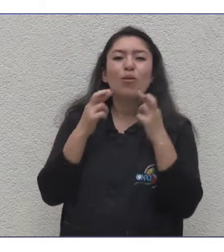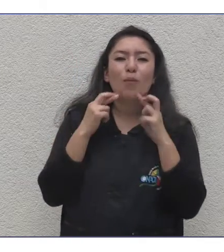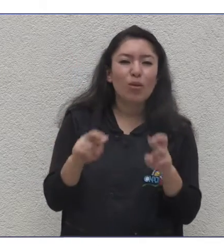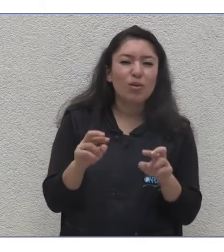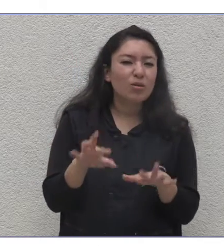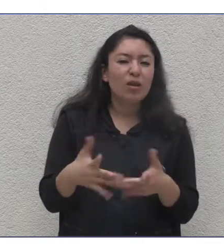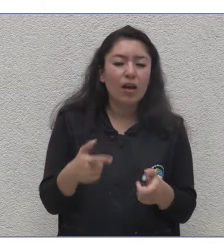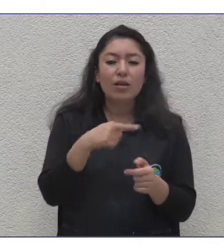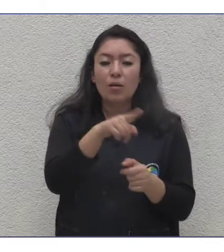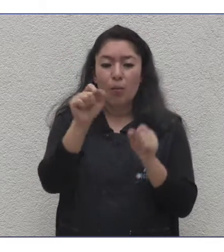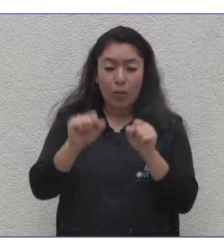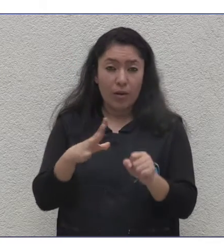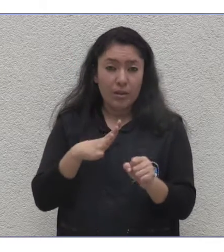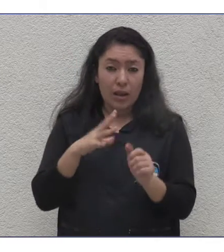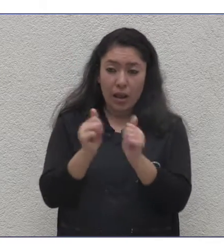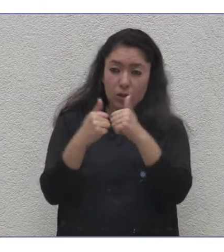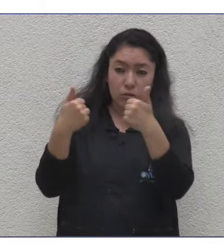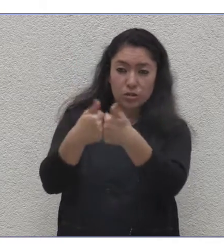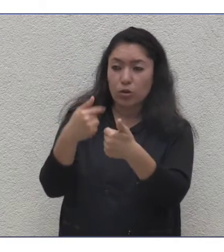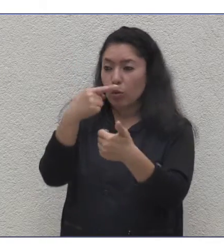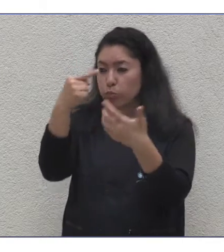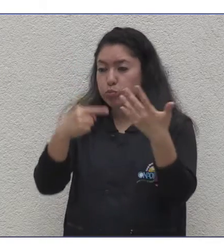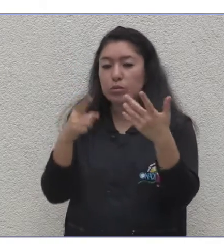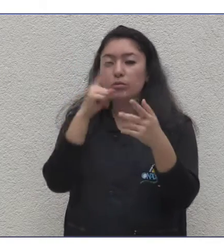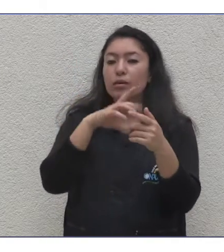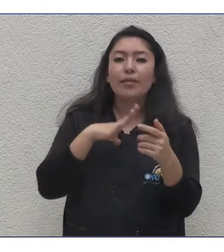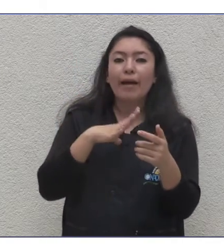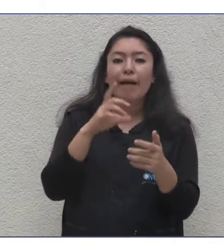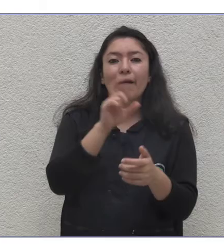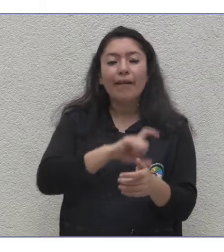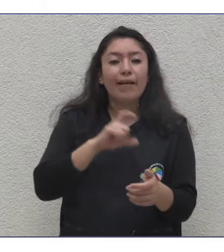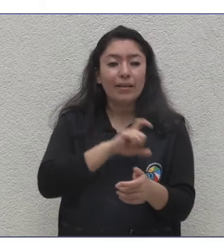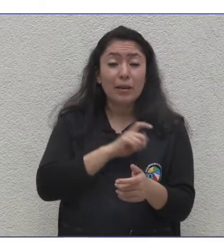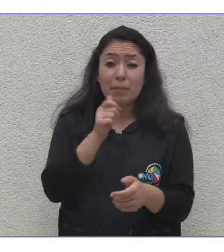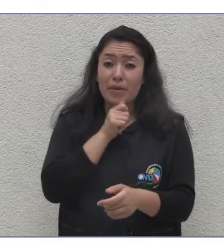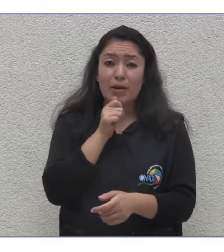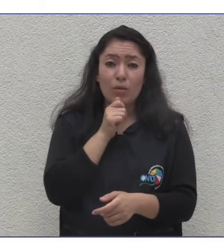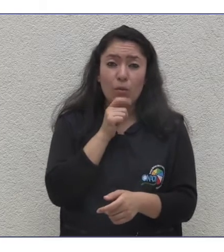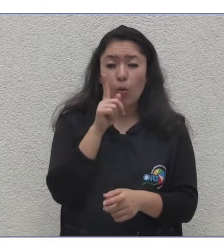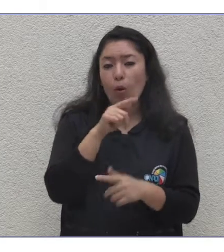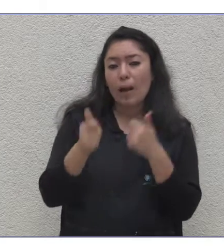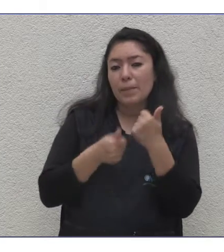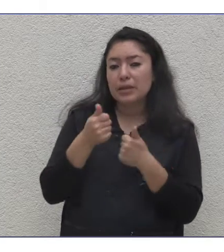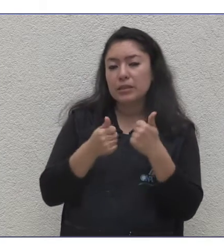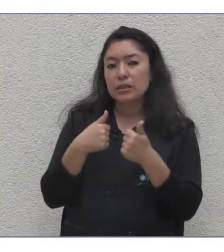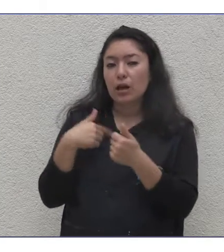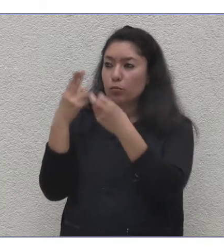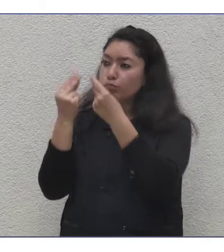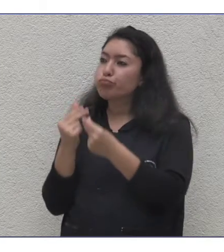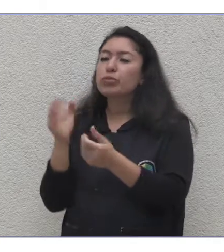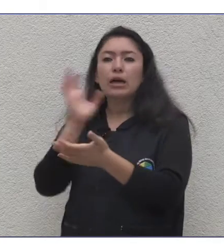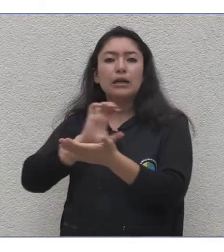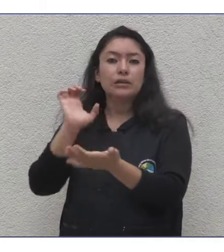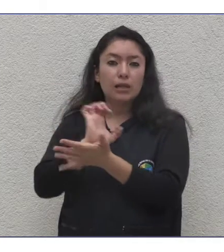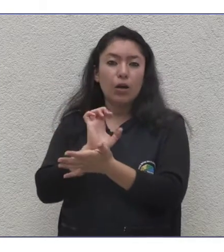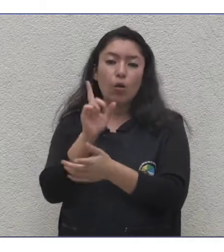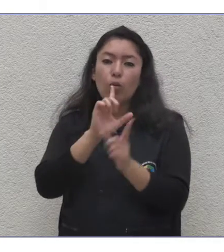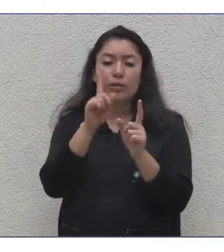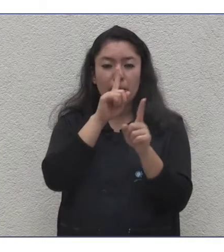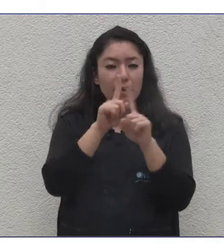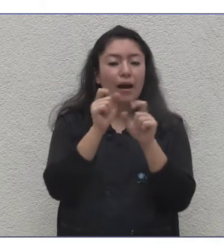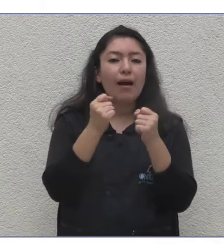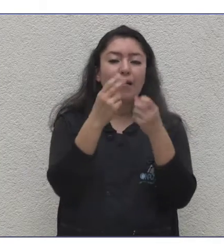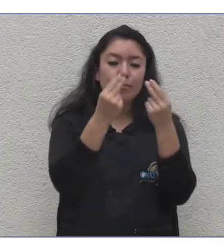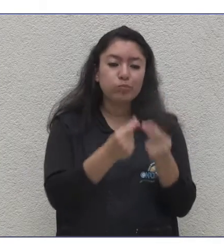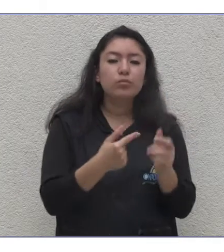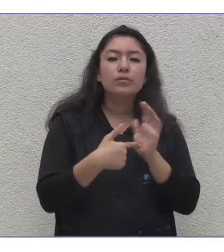no gubernamentales, asociaciones y otras entidades de carácter privado que administren o ejecuten recursos públicos o que